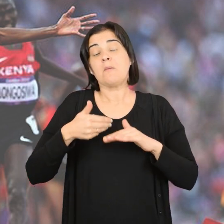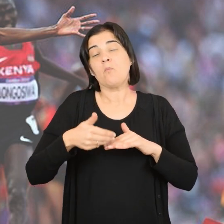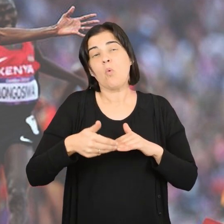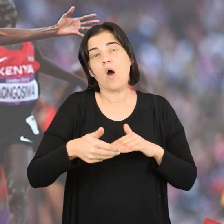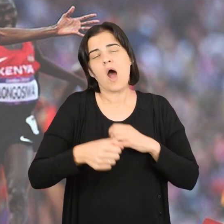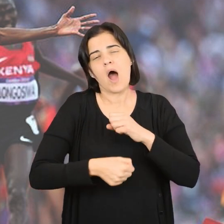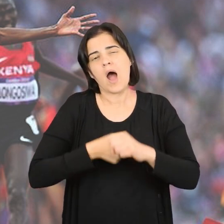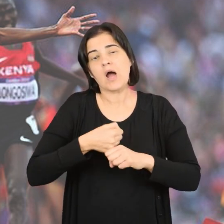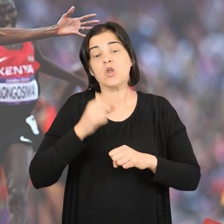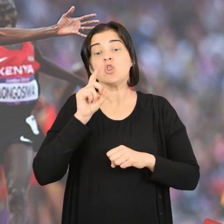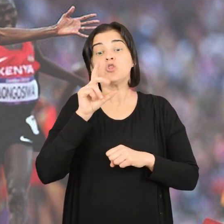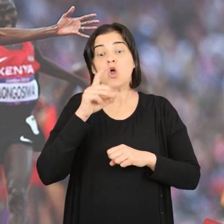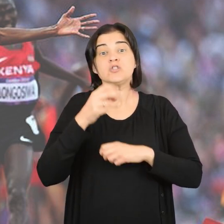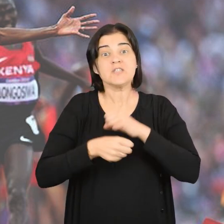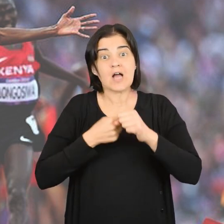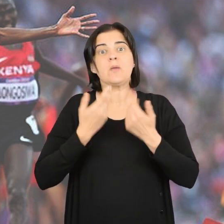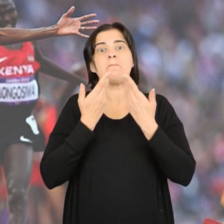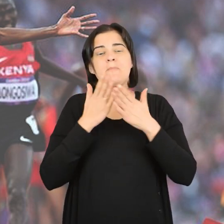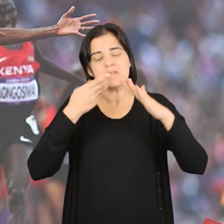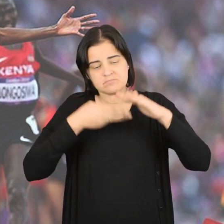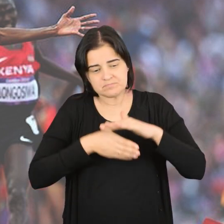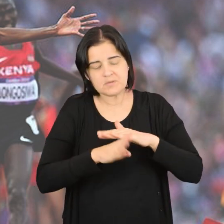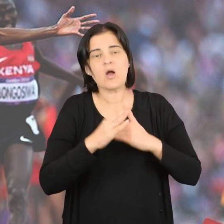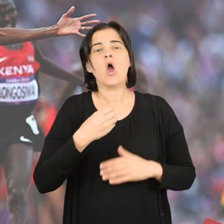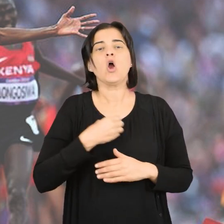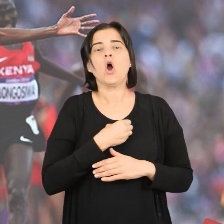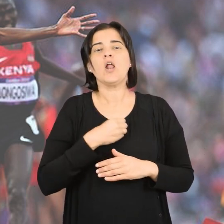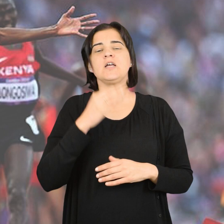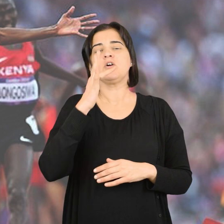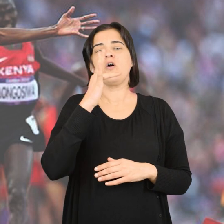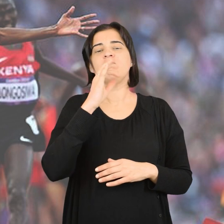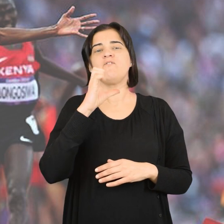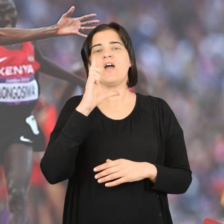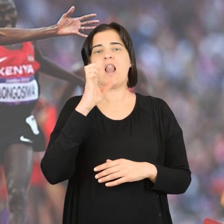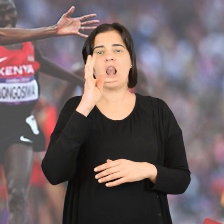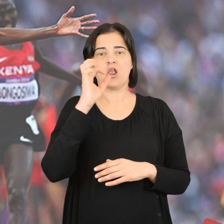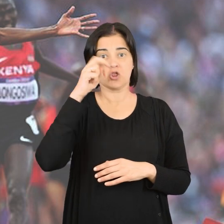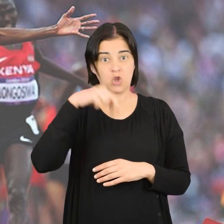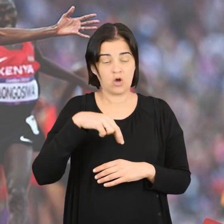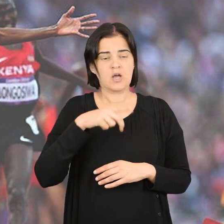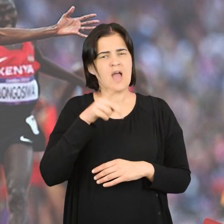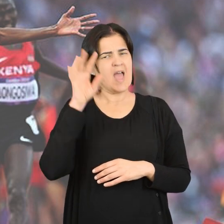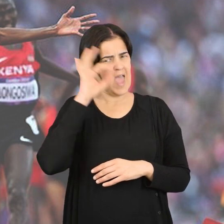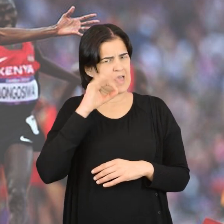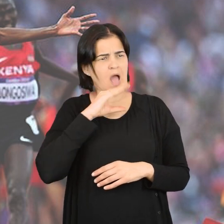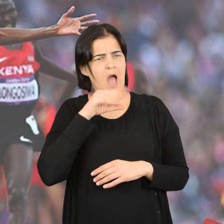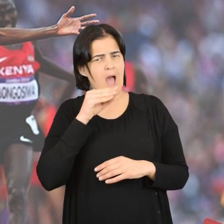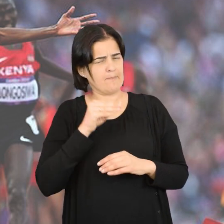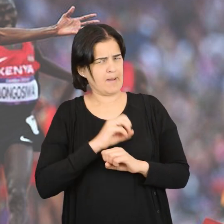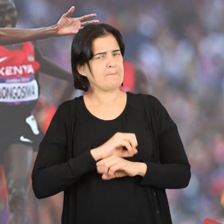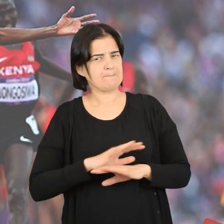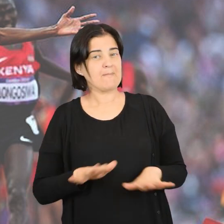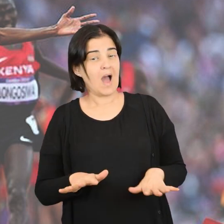Soledad recién a sus 12 años ingresa al colegio comunitario felton